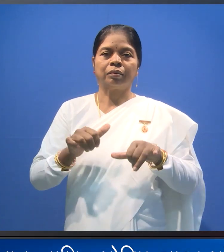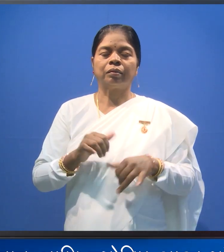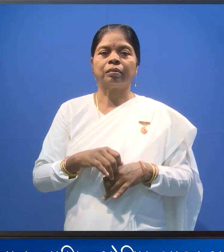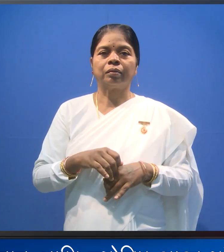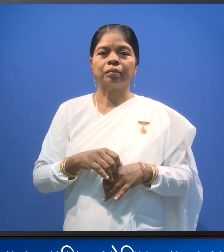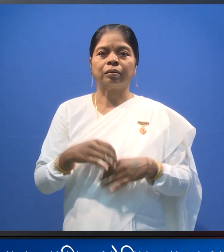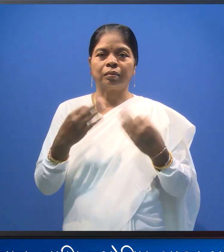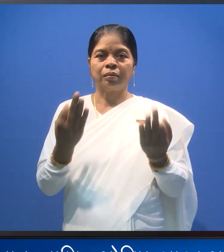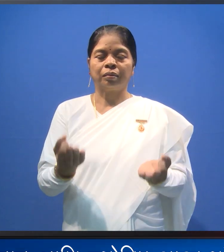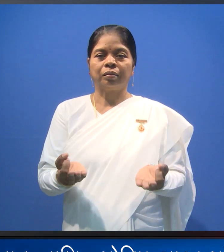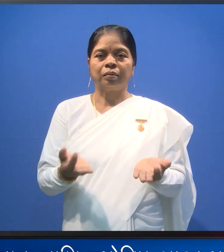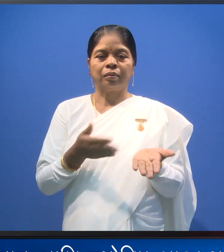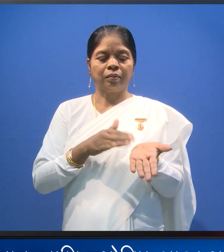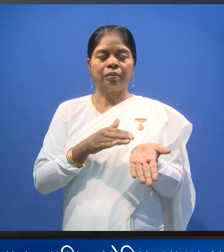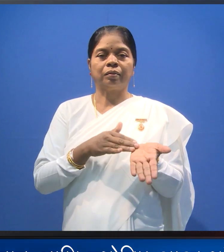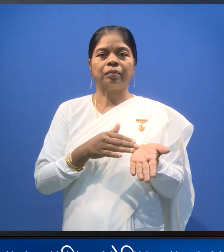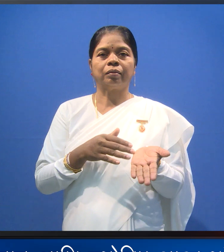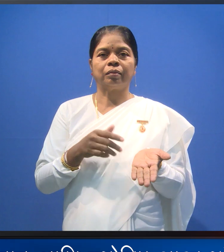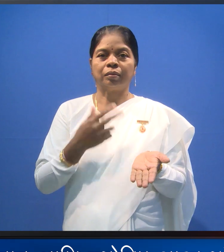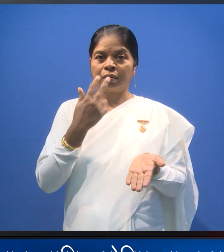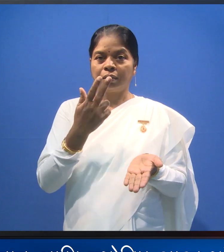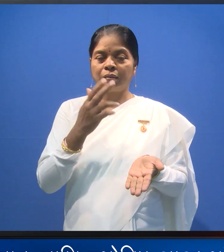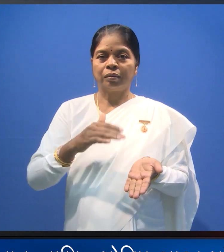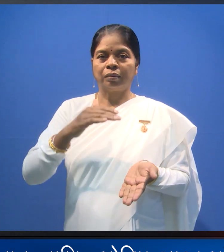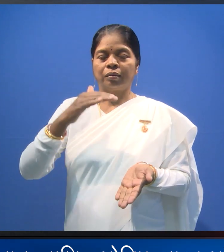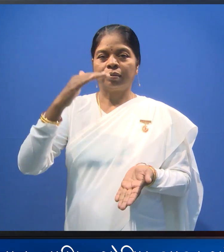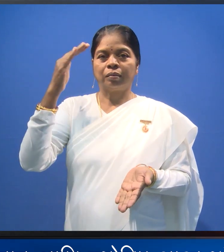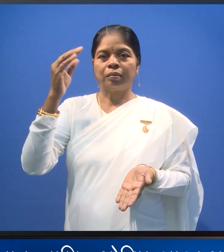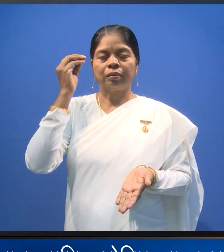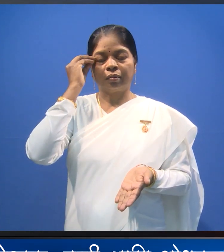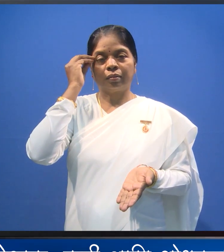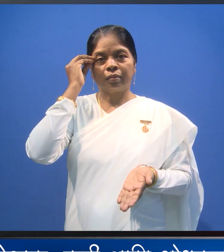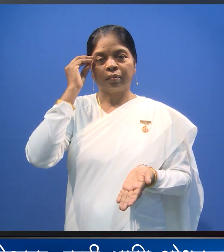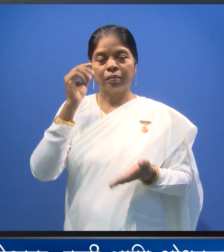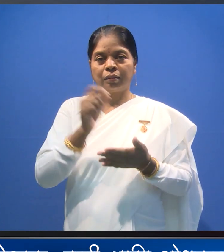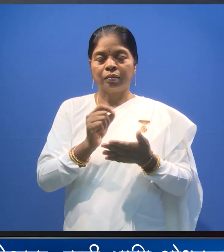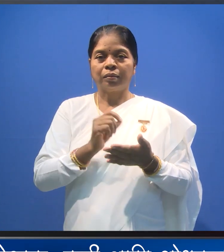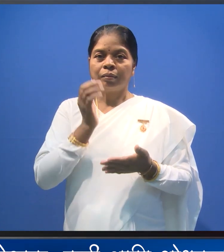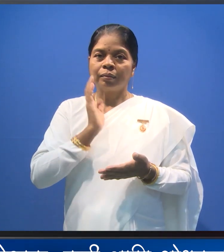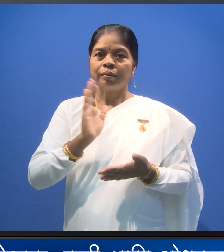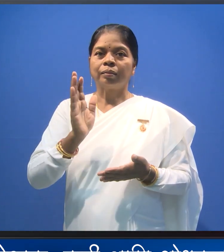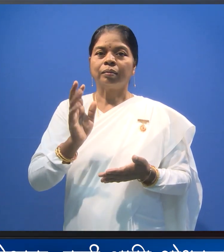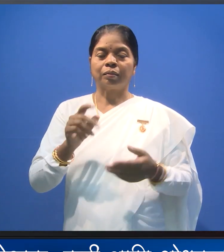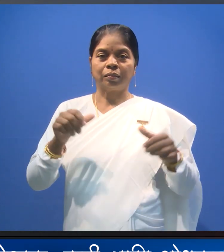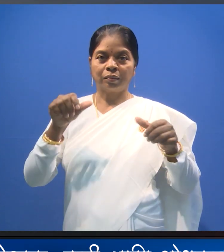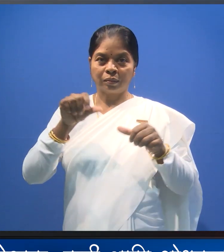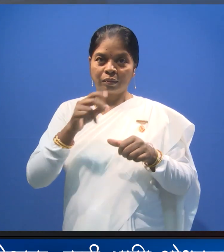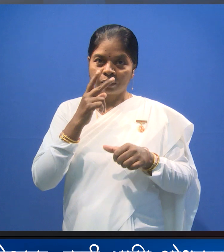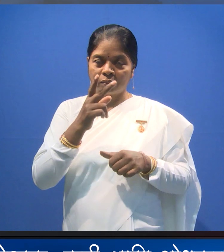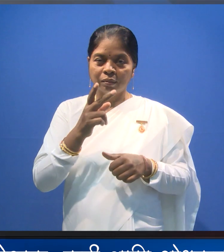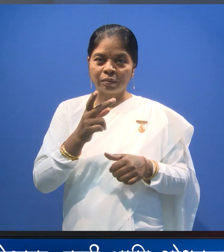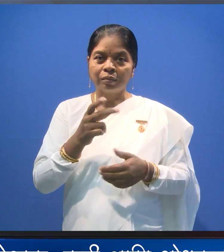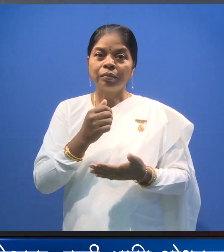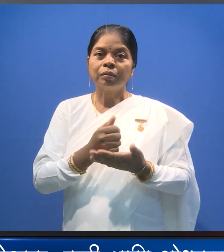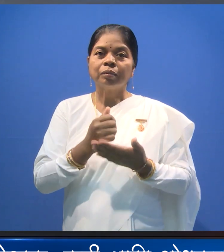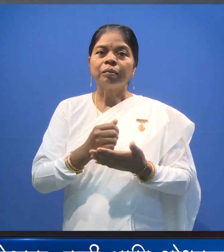आणि ज्योतिषशास्त्र यांच्या प्रगतीत अनेक चिंतक, लेखक, कवी आणि शोधकर्त्यांची प्रमुख